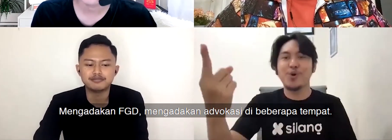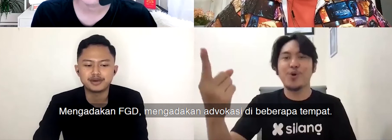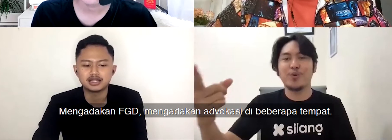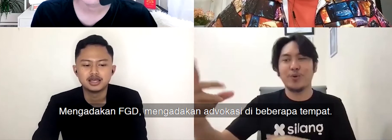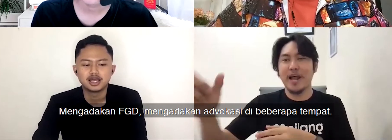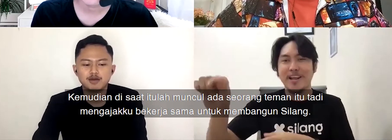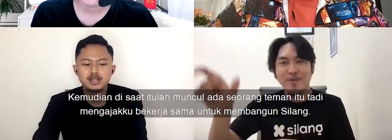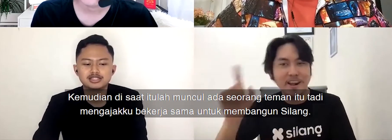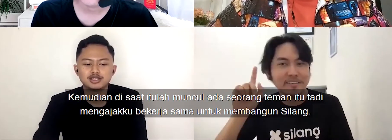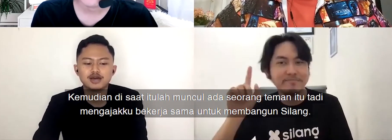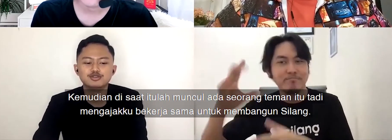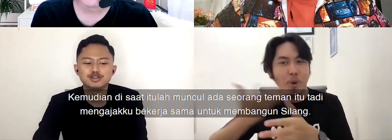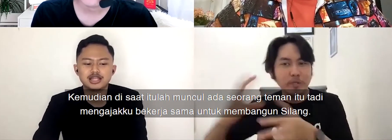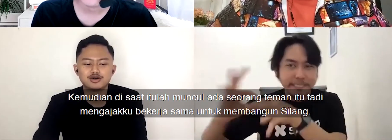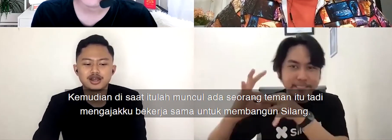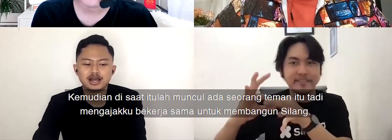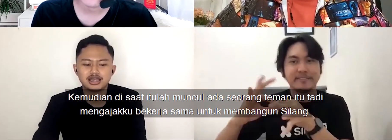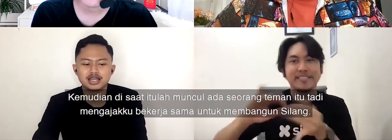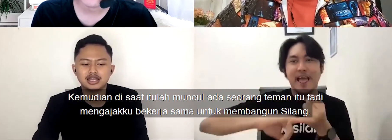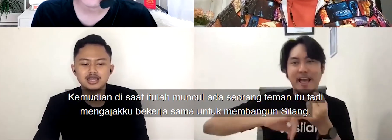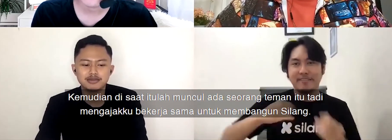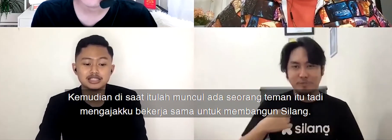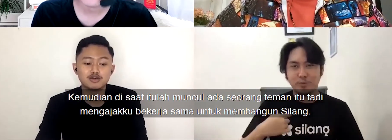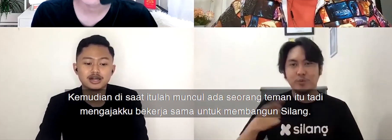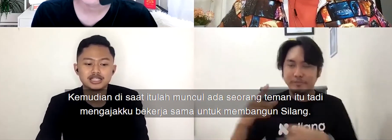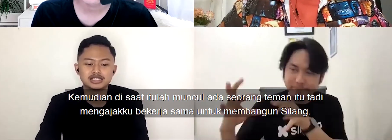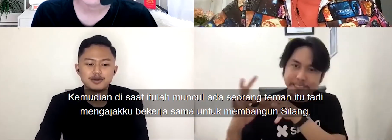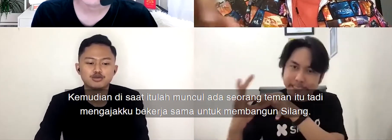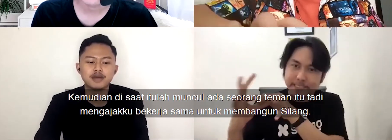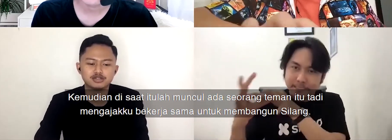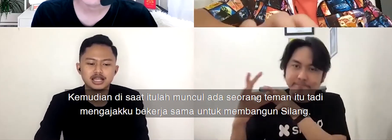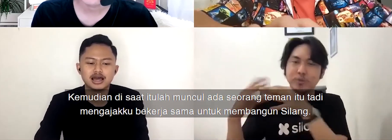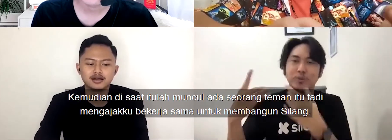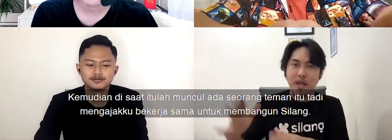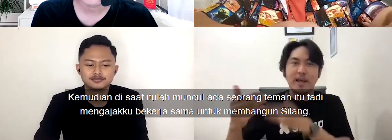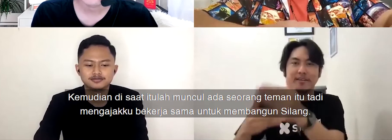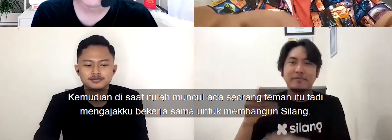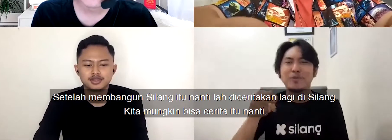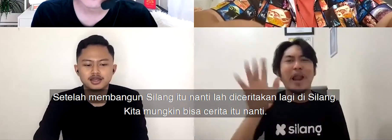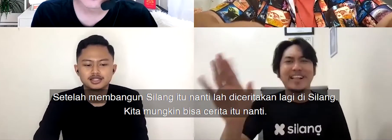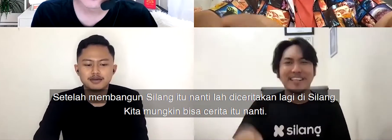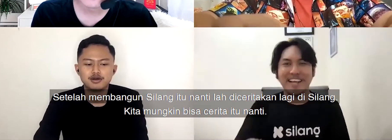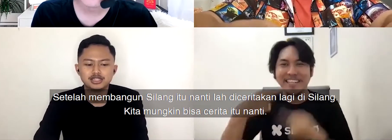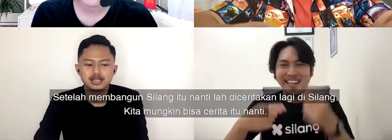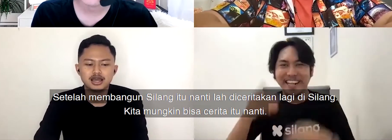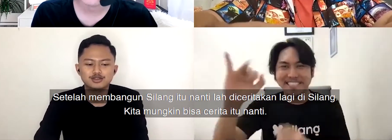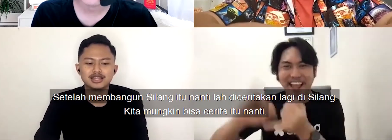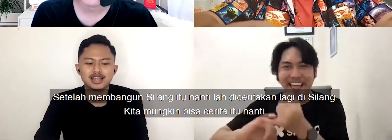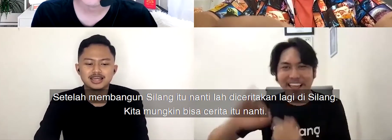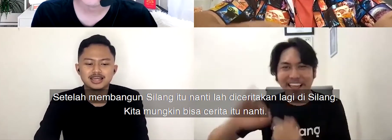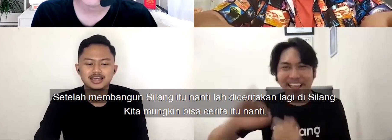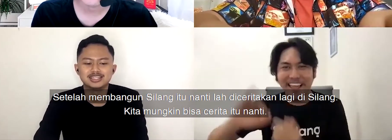beberapa tempat telah muncul ada seorang file tadi ngajak bekerja sama untuk membangun sila Okelah bangun